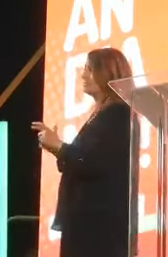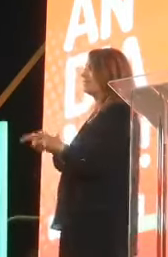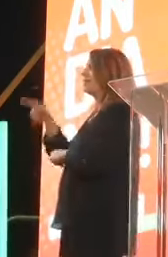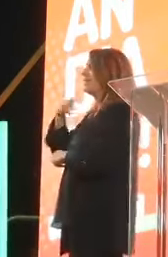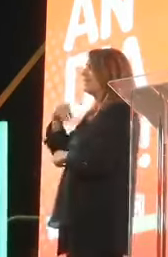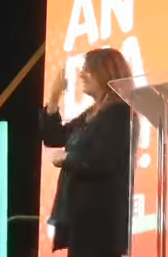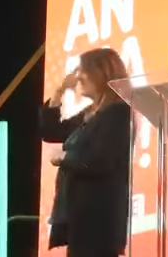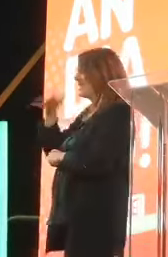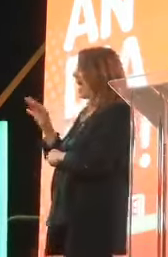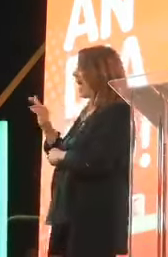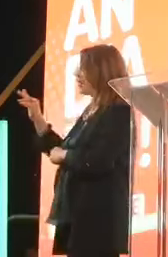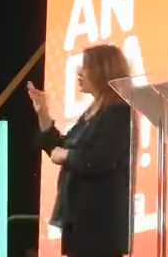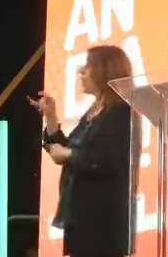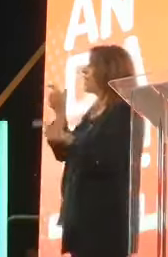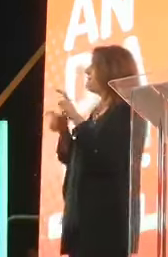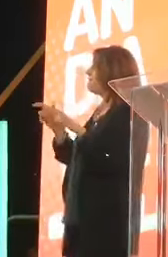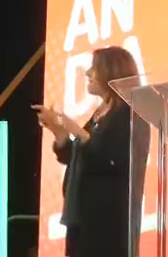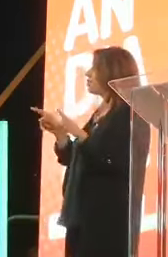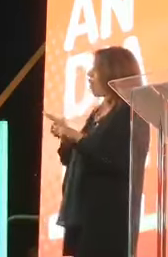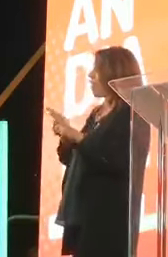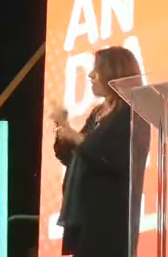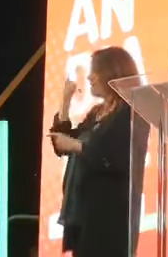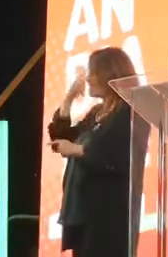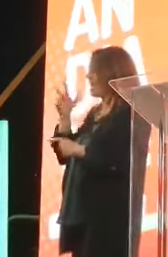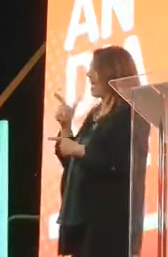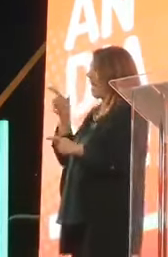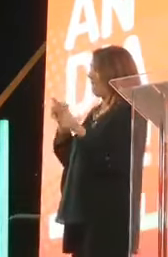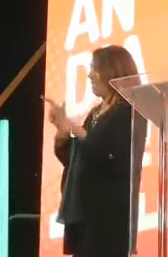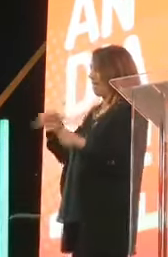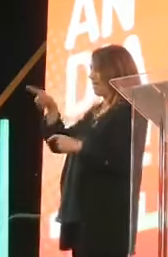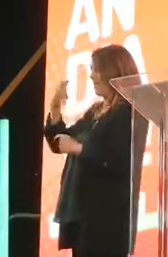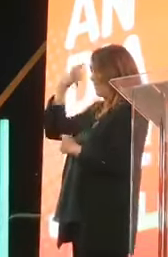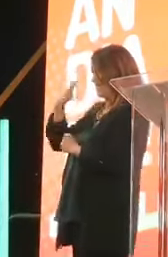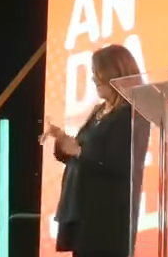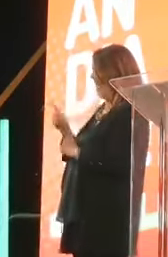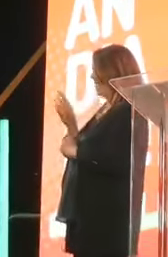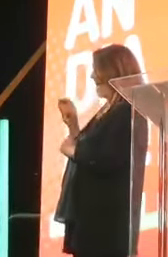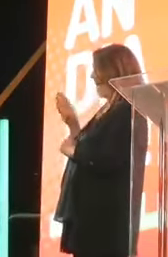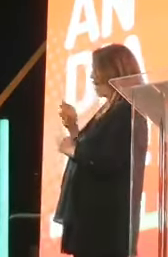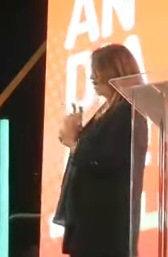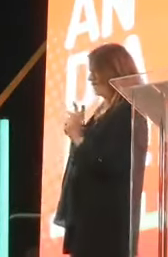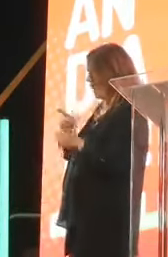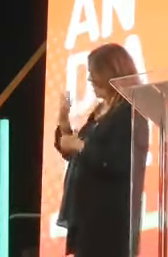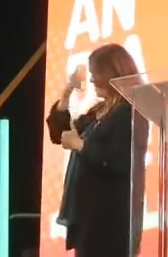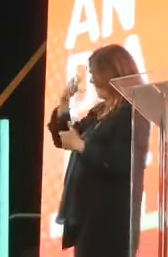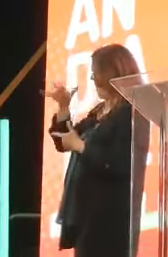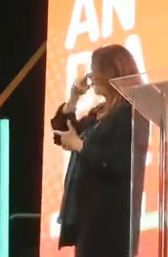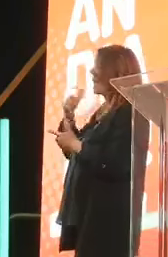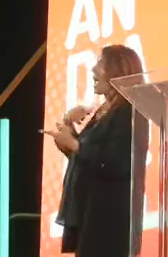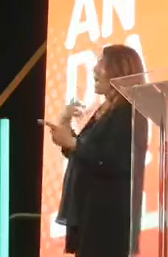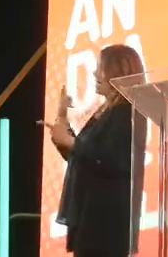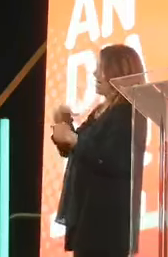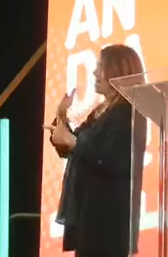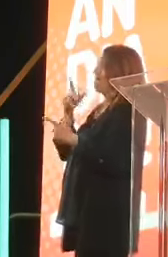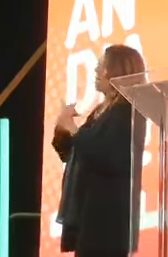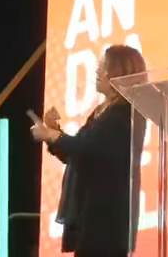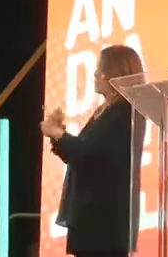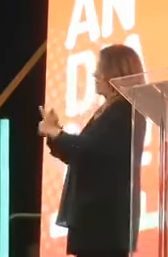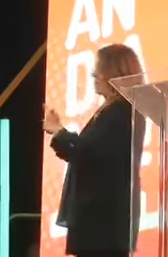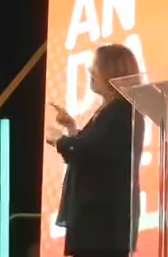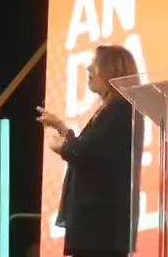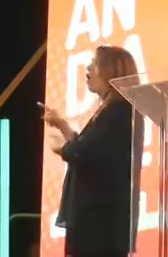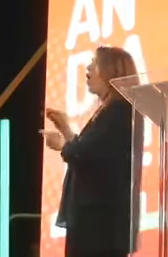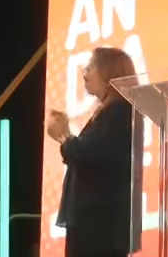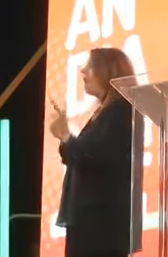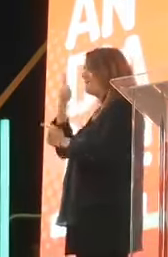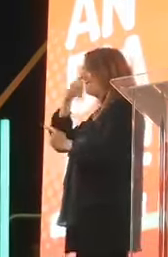le persone riconoscono lo sforzo fatto da De Caro e dalla sua squadra, non avendo altri argomenti, hanno tentato di far